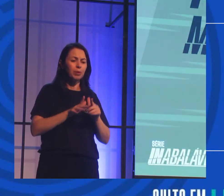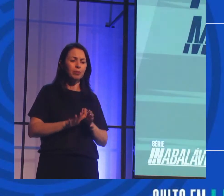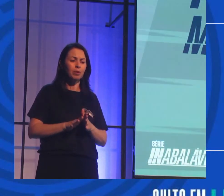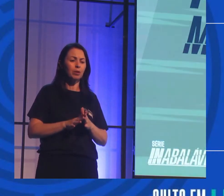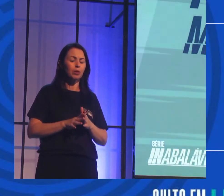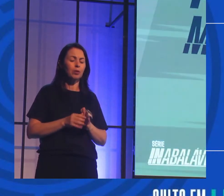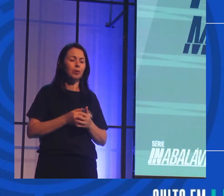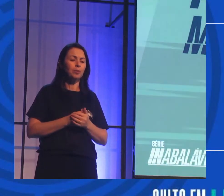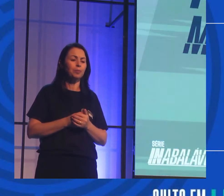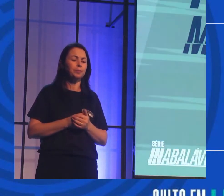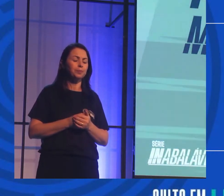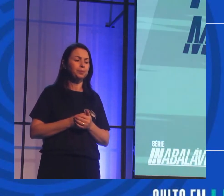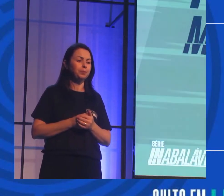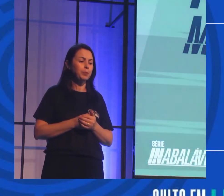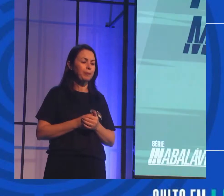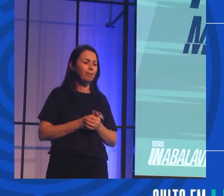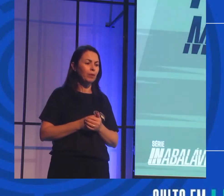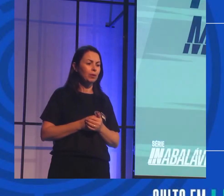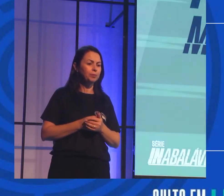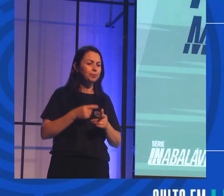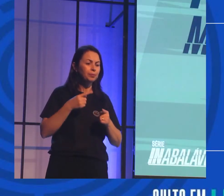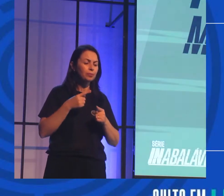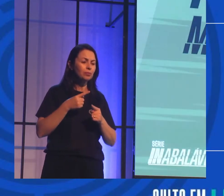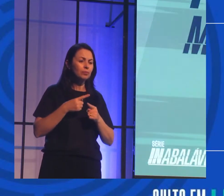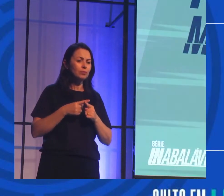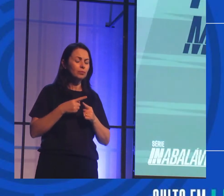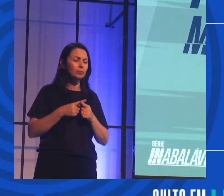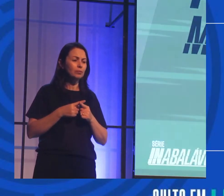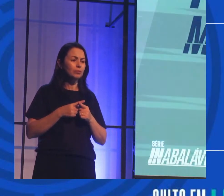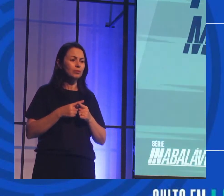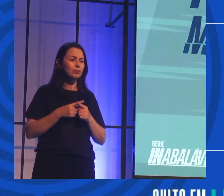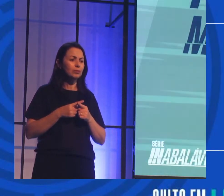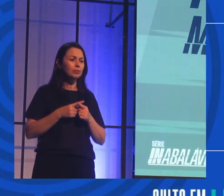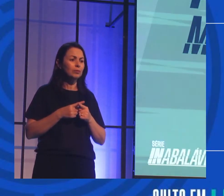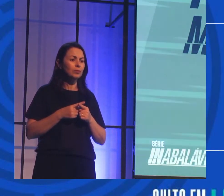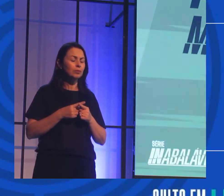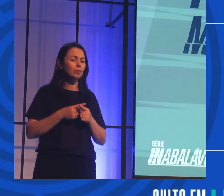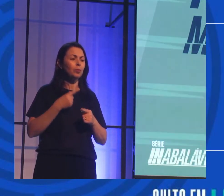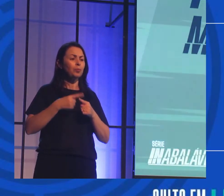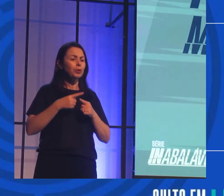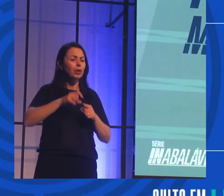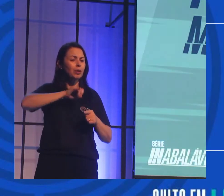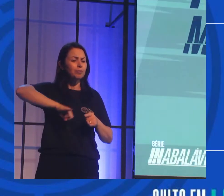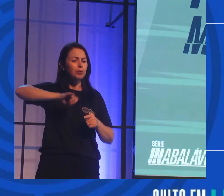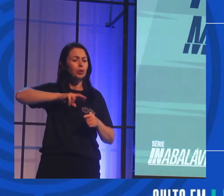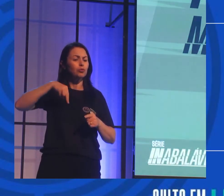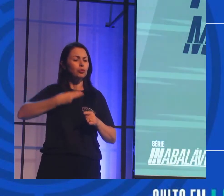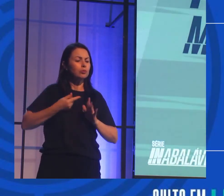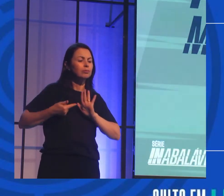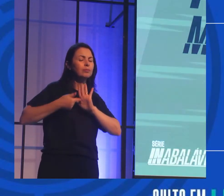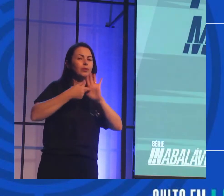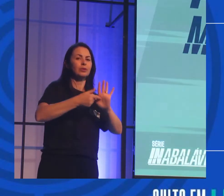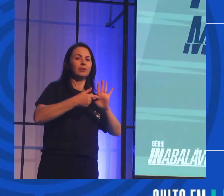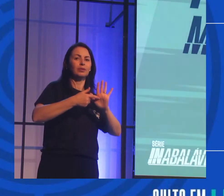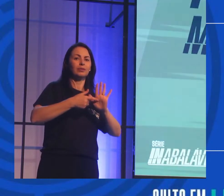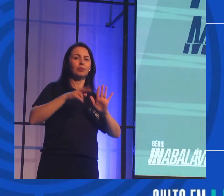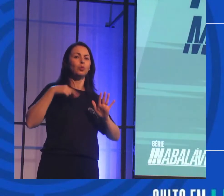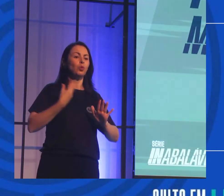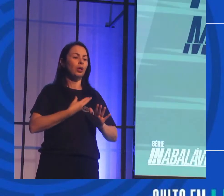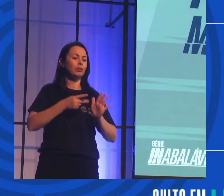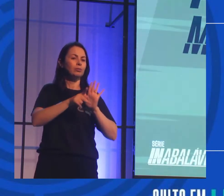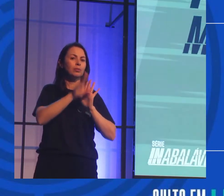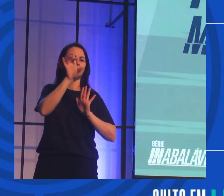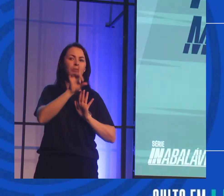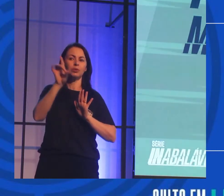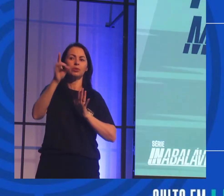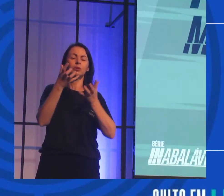Tirar de Lodebar, como disse na ceia, trazer a Jerusalém. Você quer isso? Eu quero